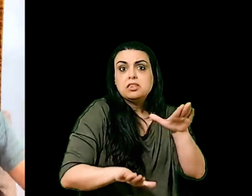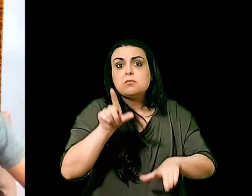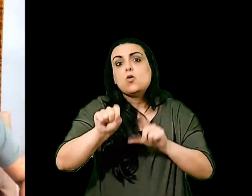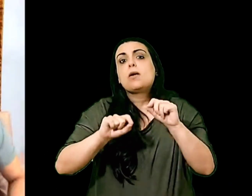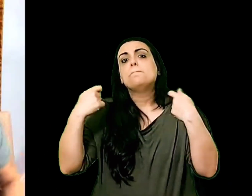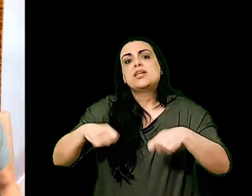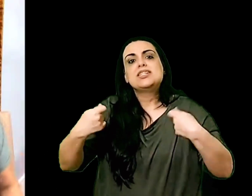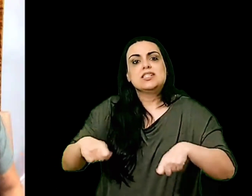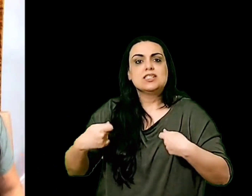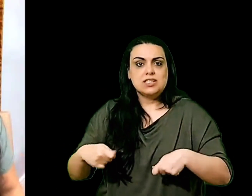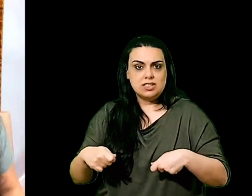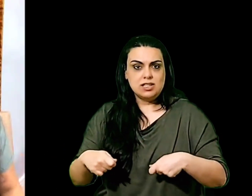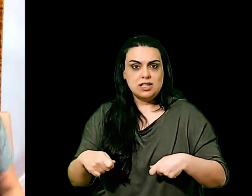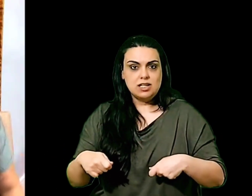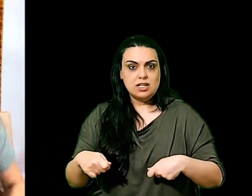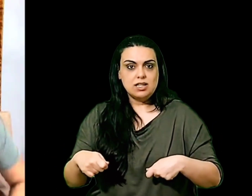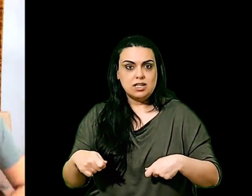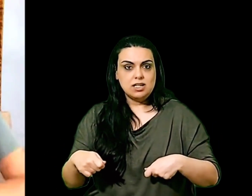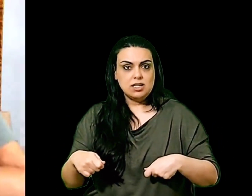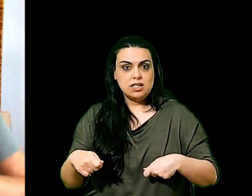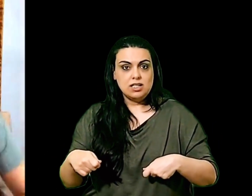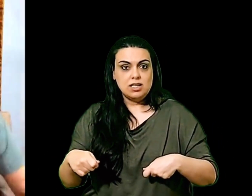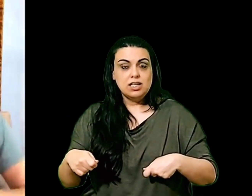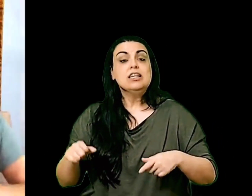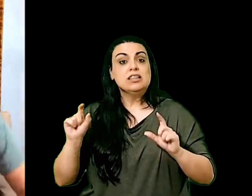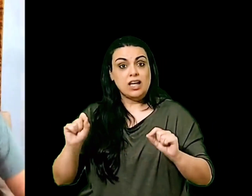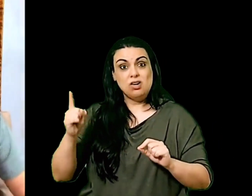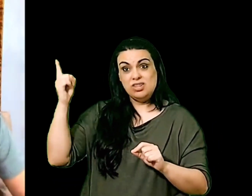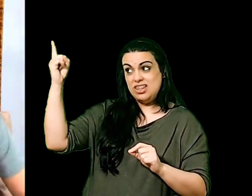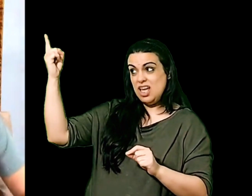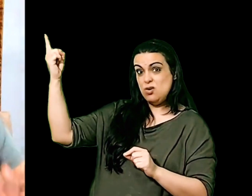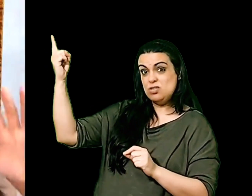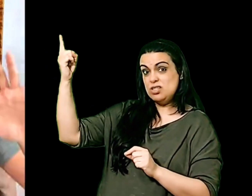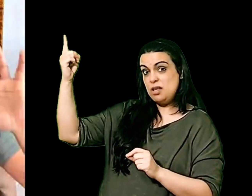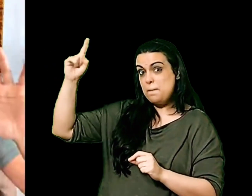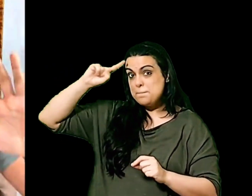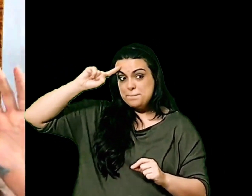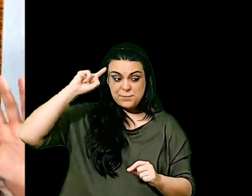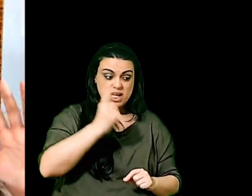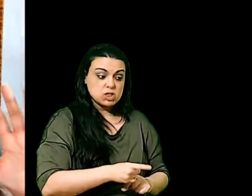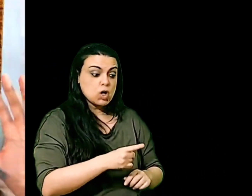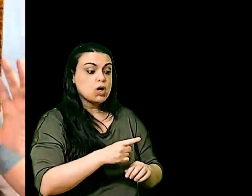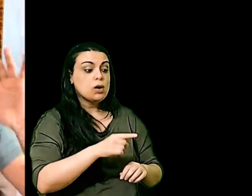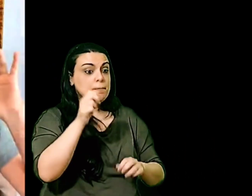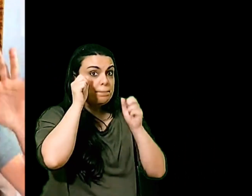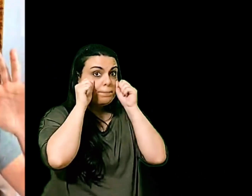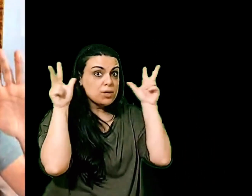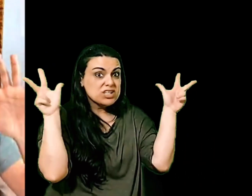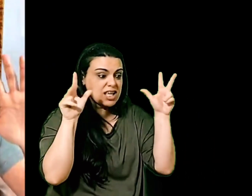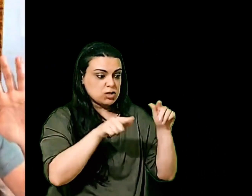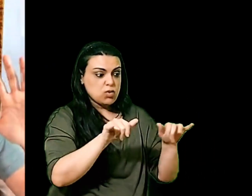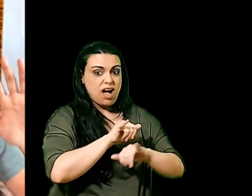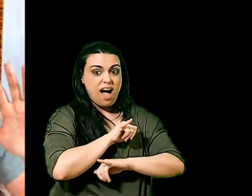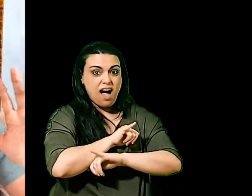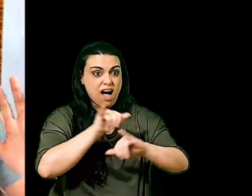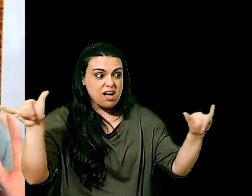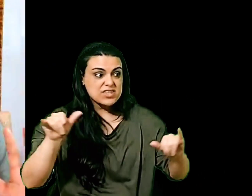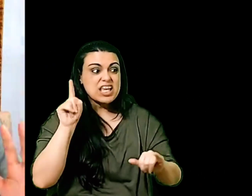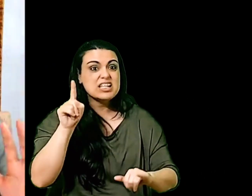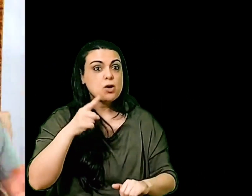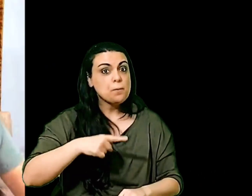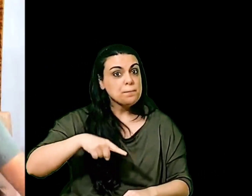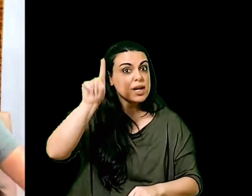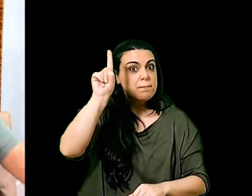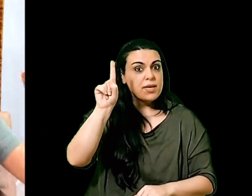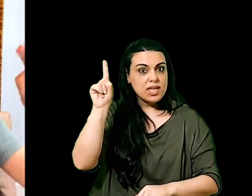a colheita de acordo com a sua necessidade do maná. Fala para todos eles, Moisés, que nos primeiros 5 dias, os primeiros 5 dias da